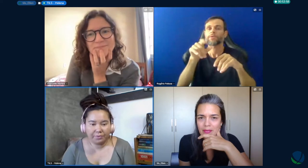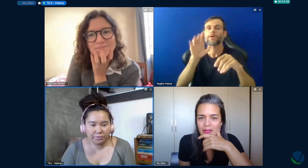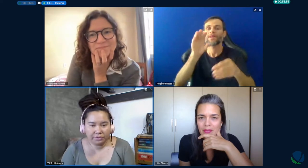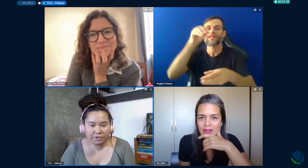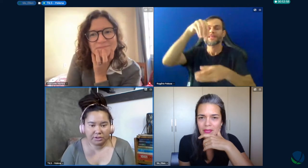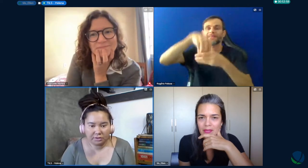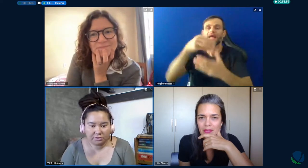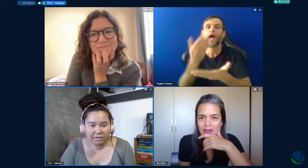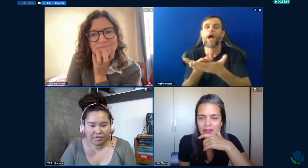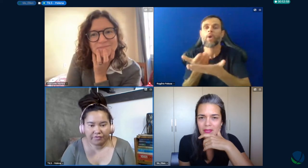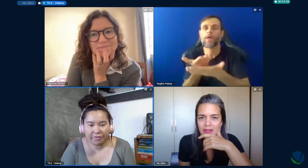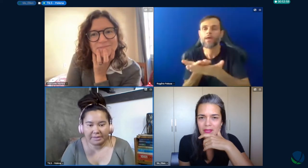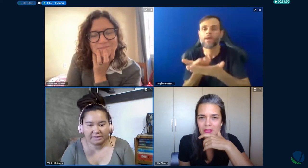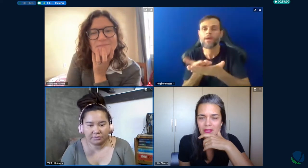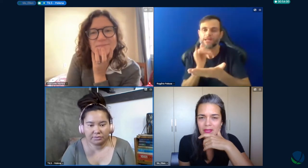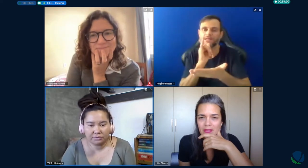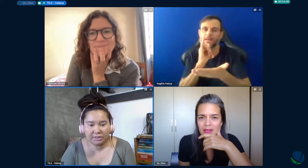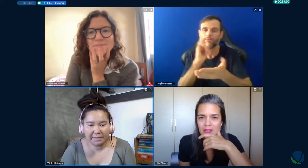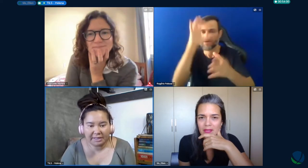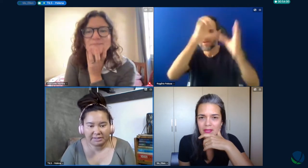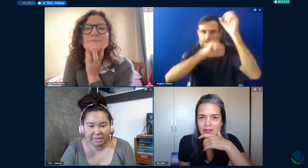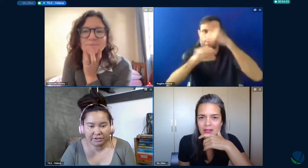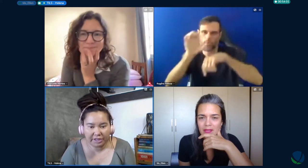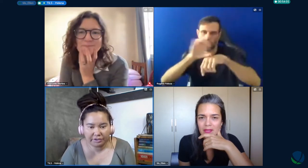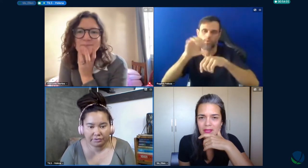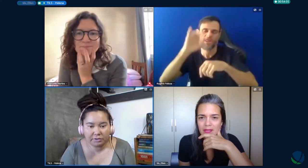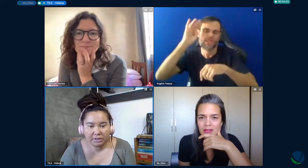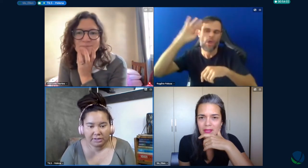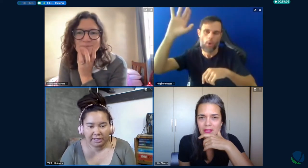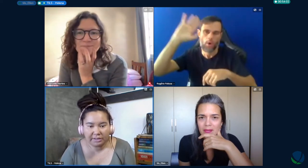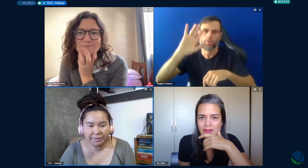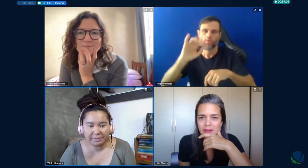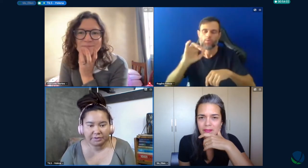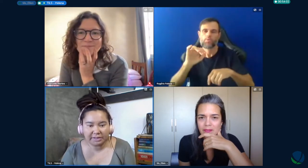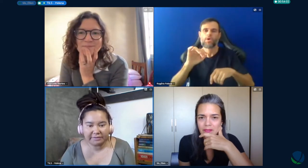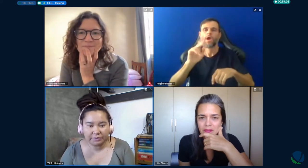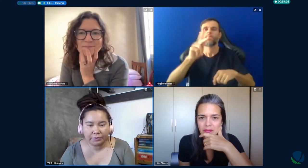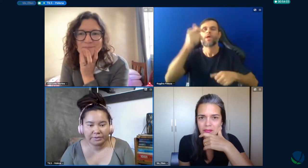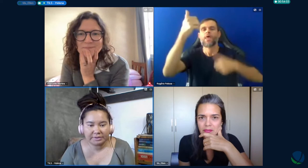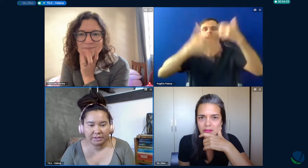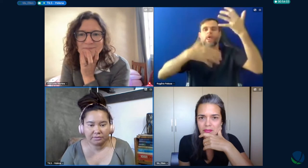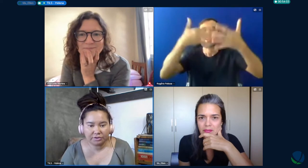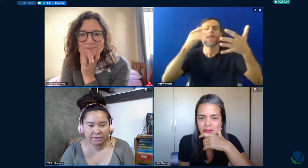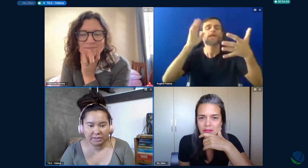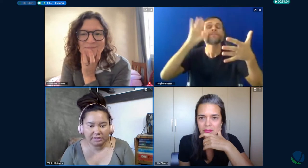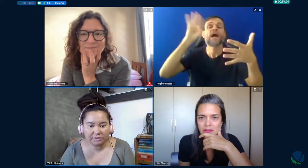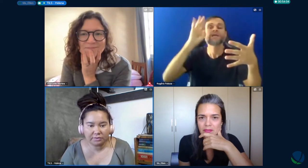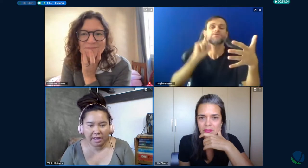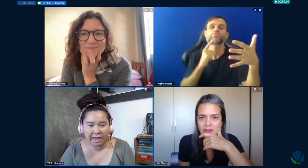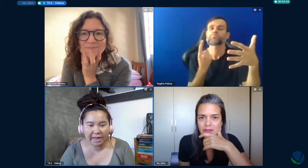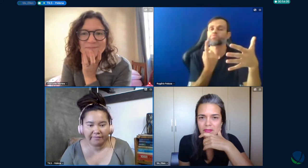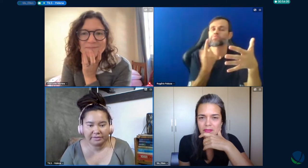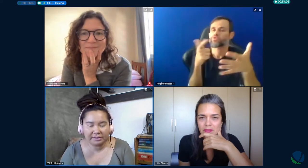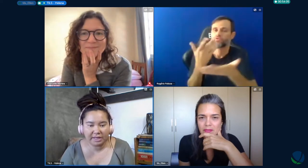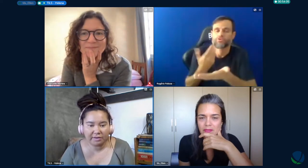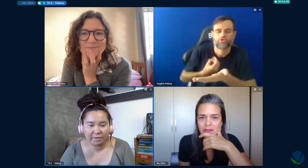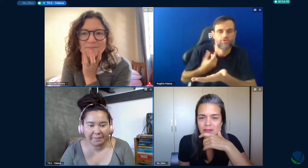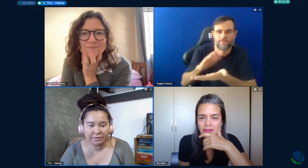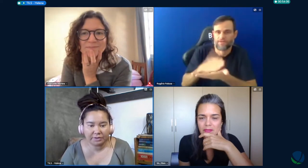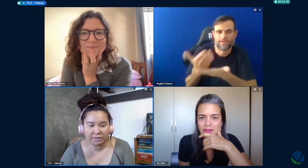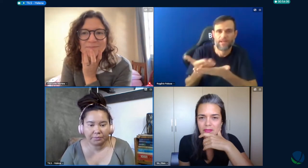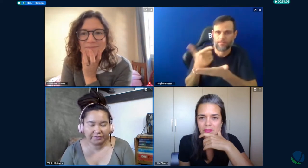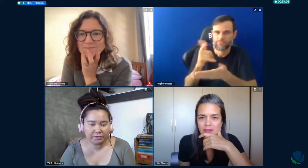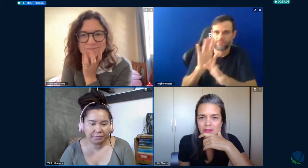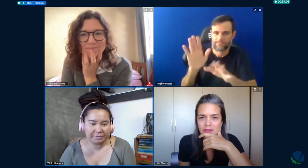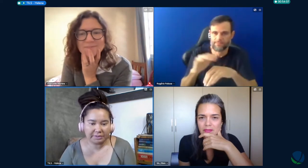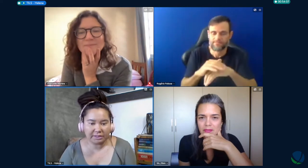O input de informação do surdo ele é mais imagético, né? Então, por exemplo, quando ele está fazendo cursinho de trânsito, você tem uma